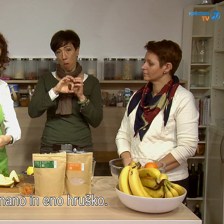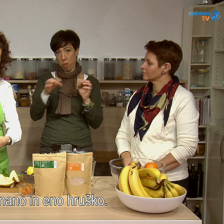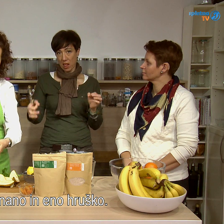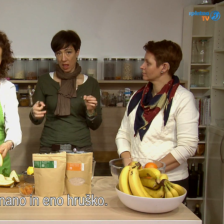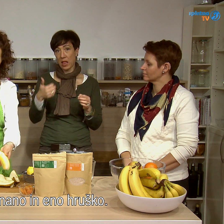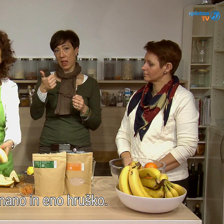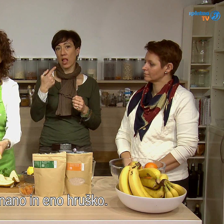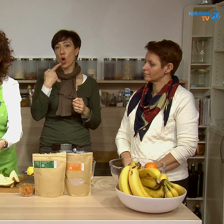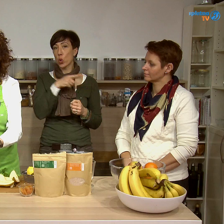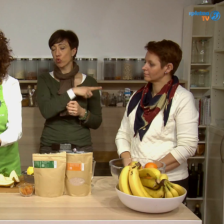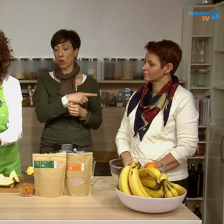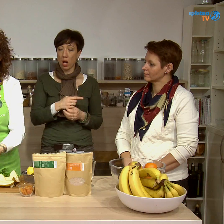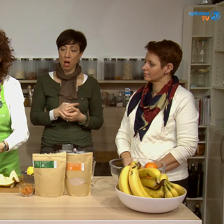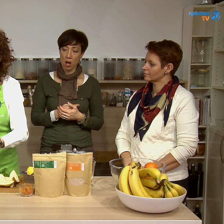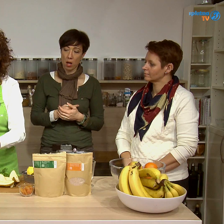eno hruško.